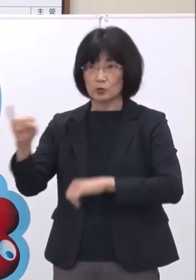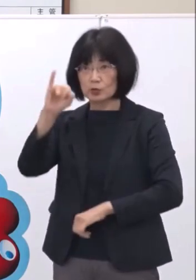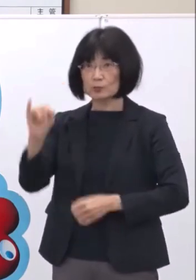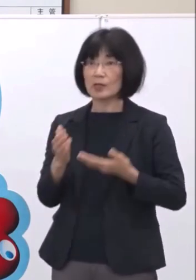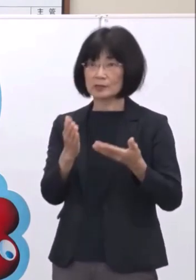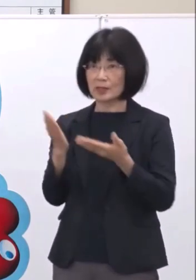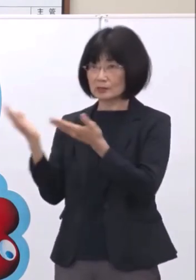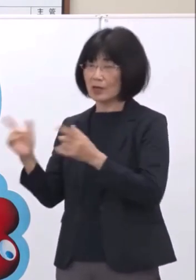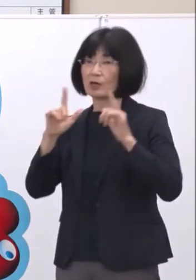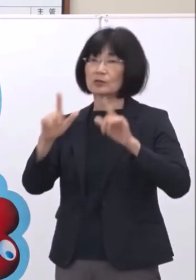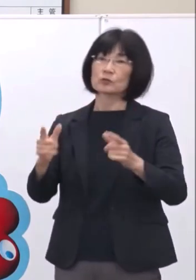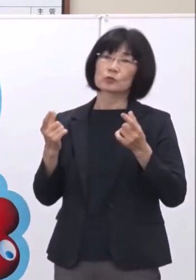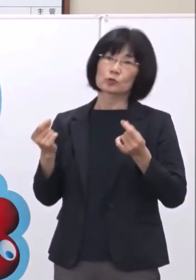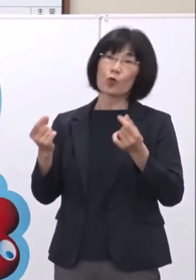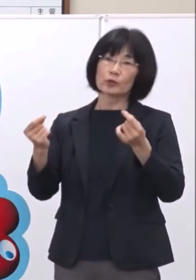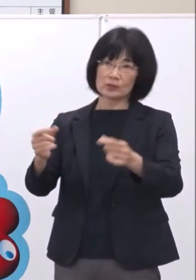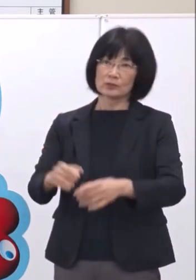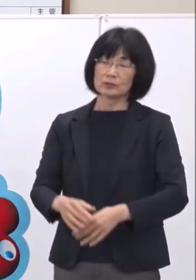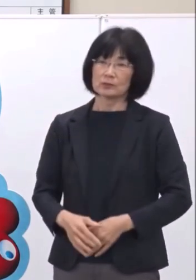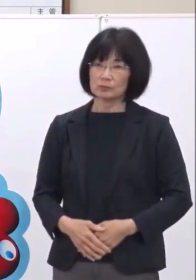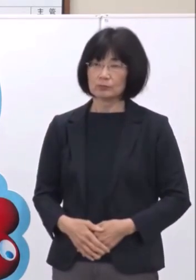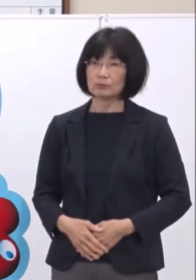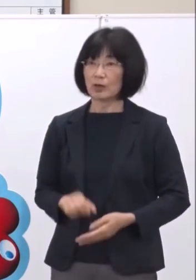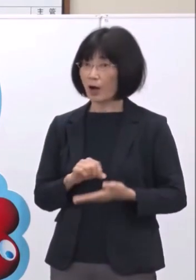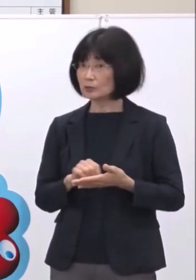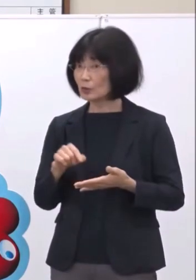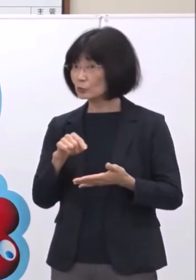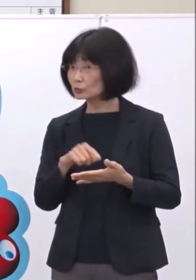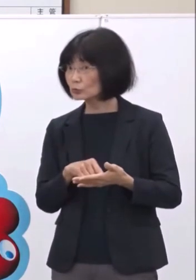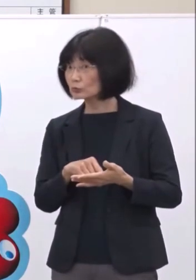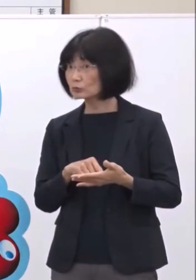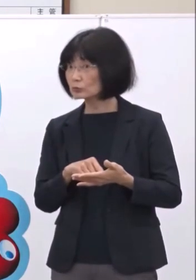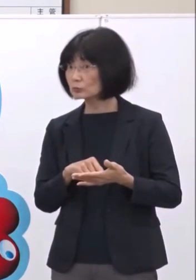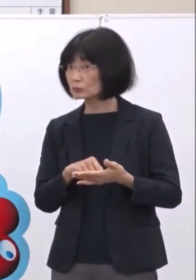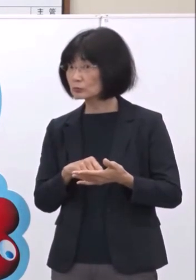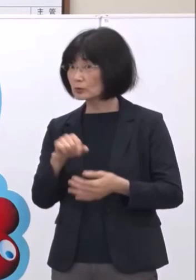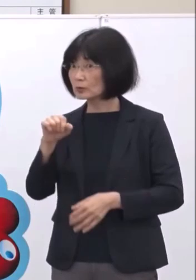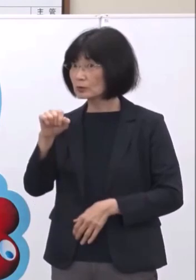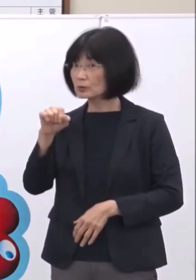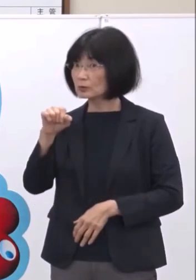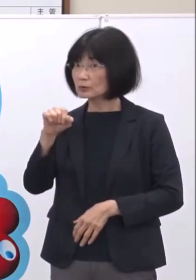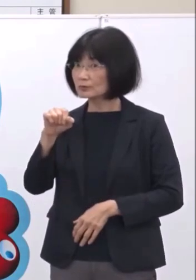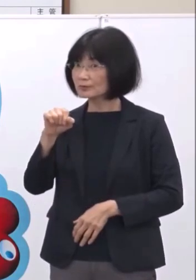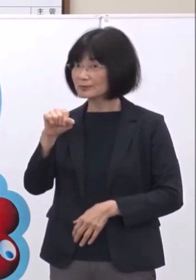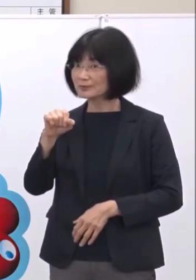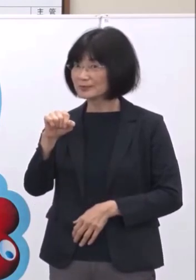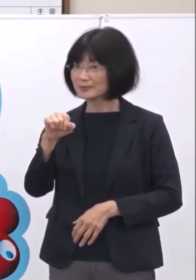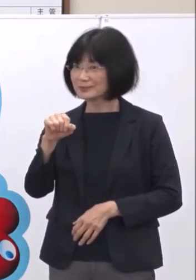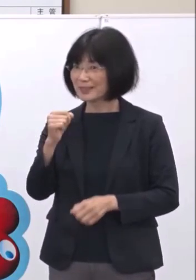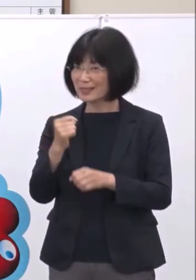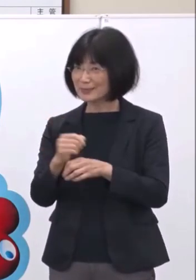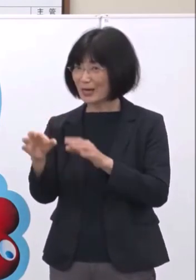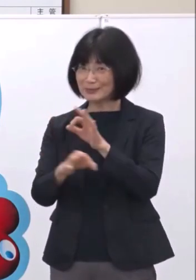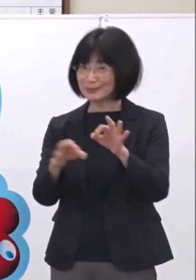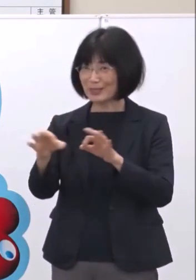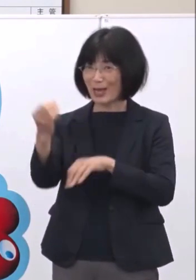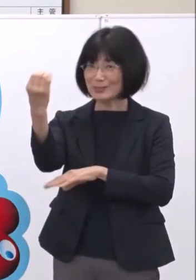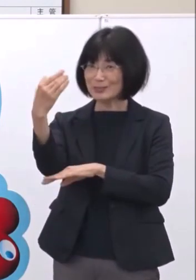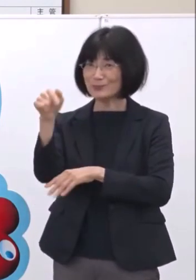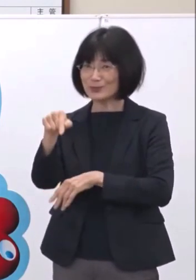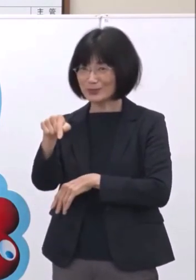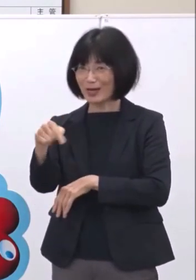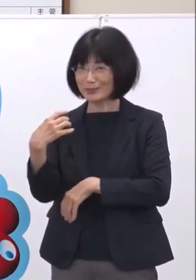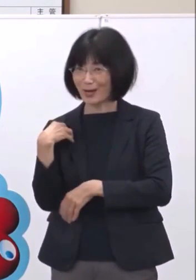ージです。これ書いて産経新聞さんに聞いてくれた方がいいんじゃない。これだ